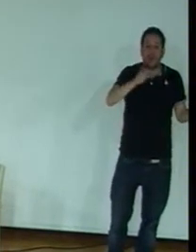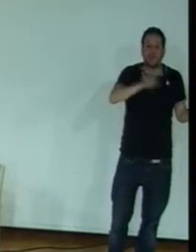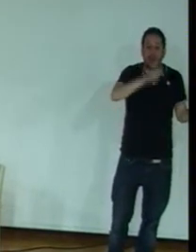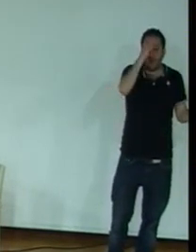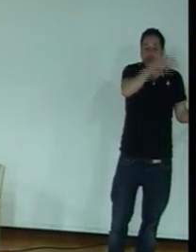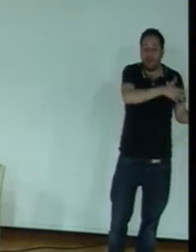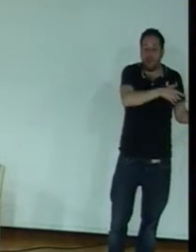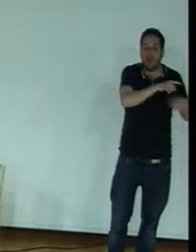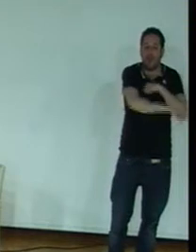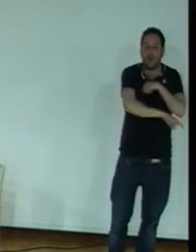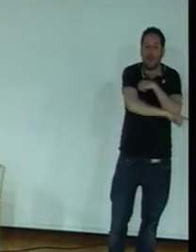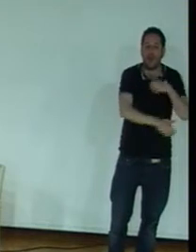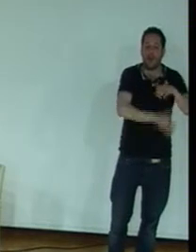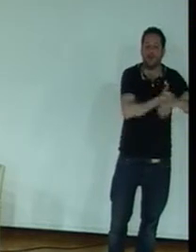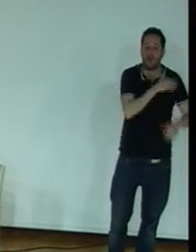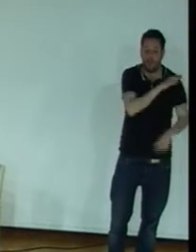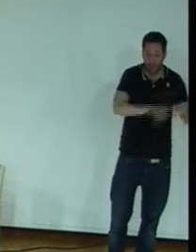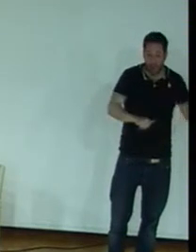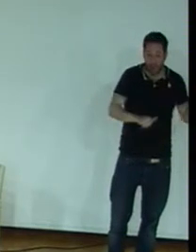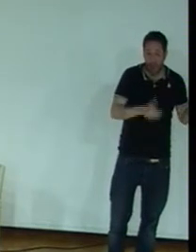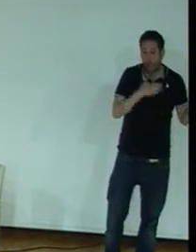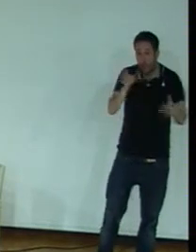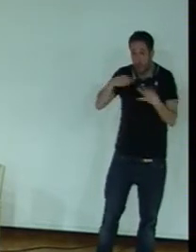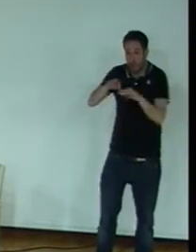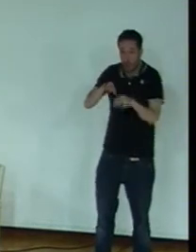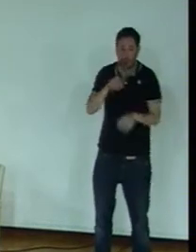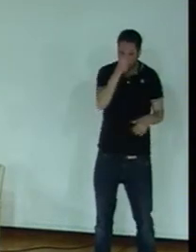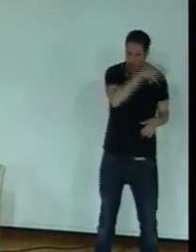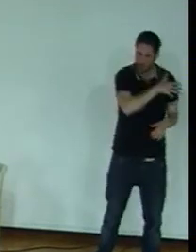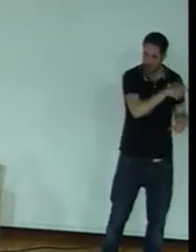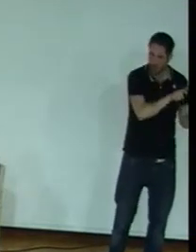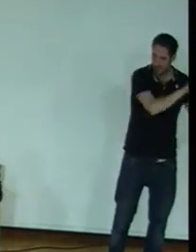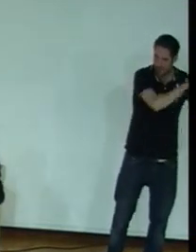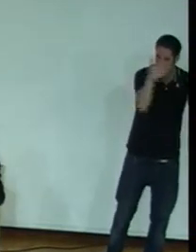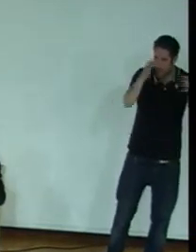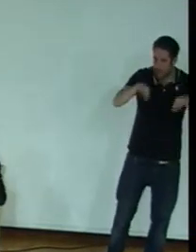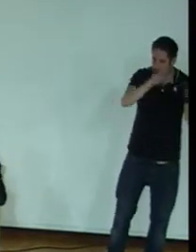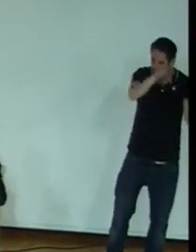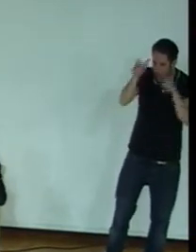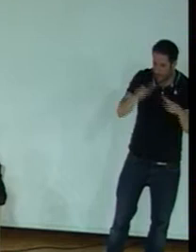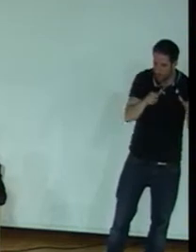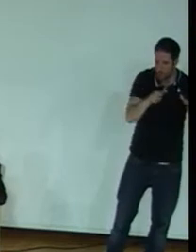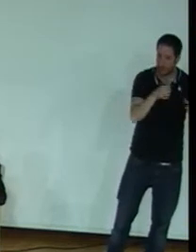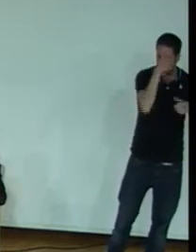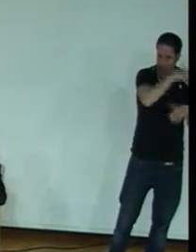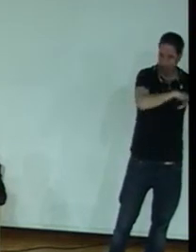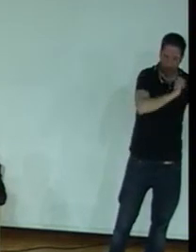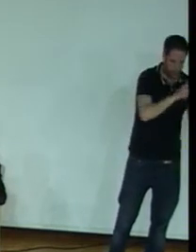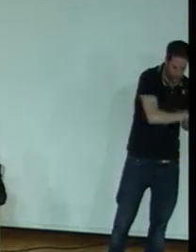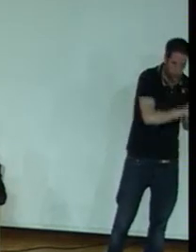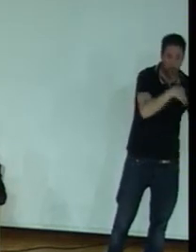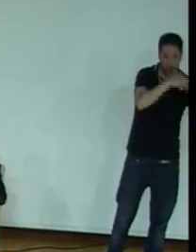États-Unis, l'Agence d'espionnage aux États-Unis le fait, et y compris pour d'autres pays que le leur. Seulement pour d'autres pays que le leur, théoriquement, pas chez